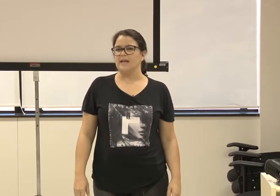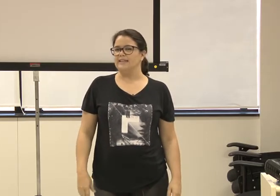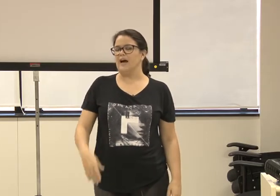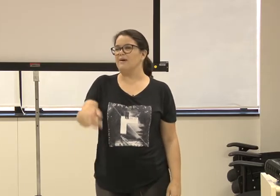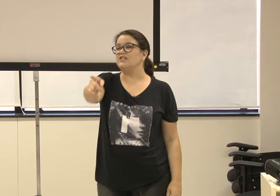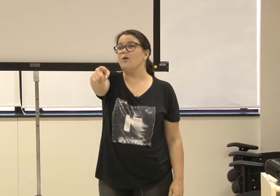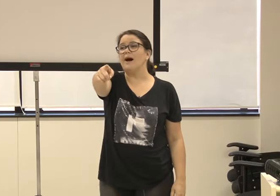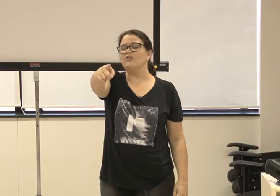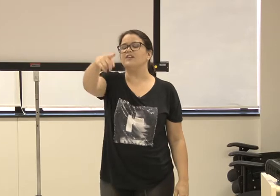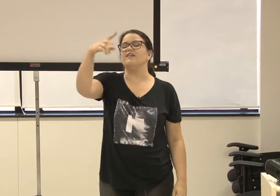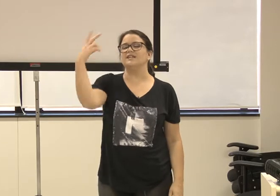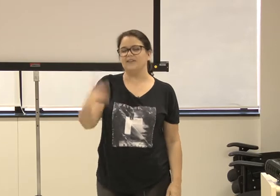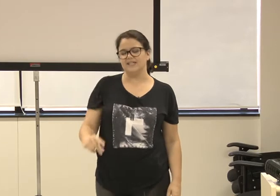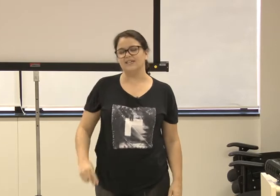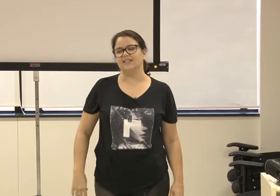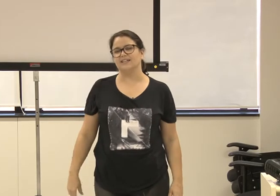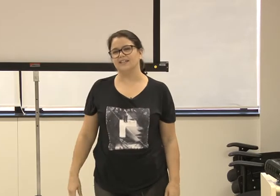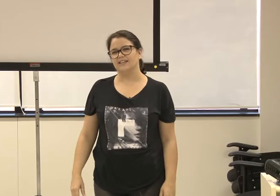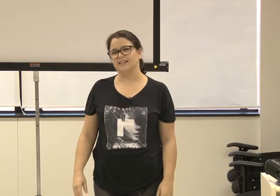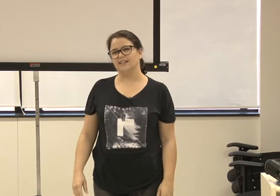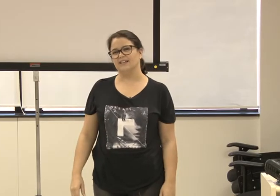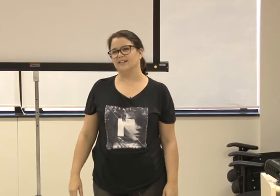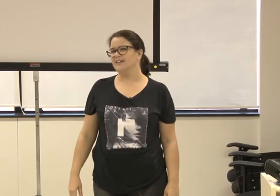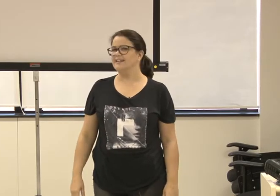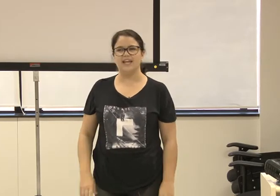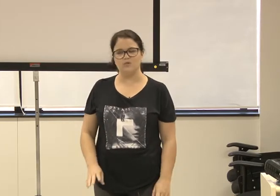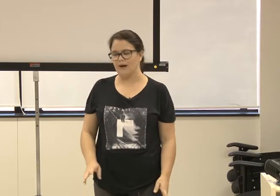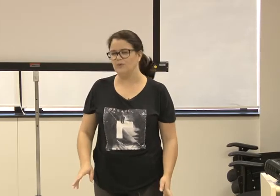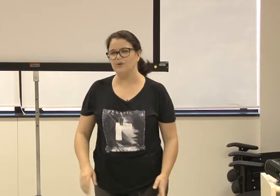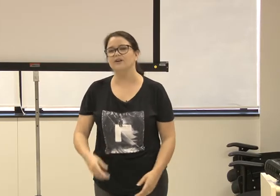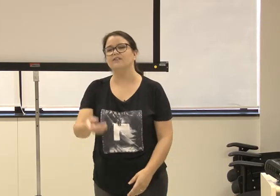Não, mas olha o barulho que faz. Faz aí. Nenhum barulho.